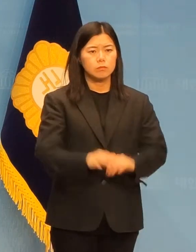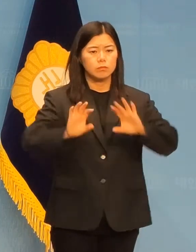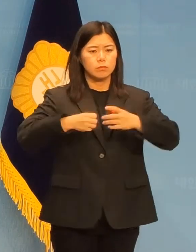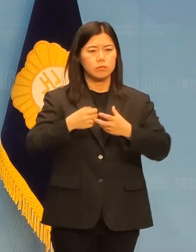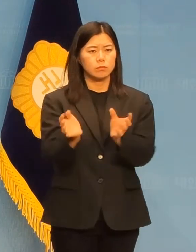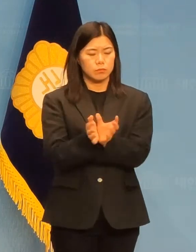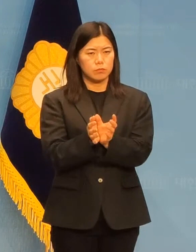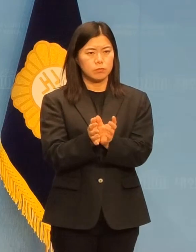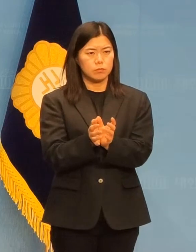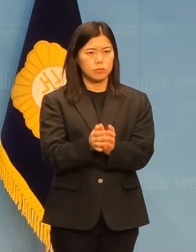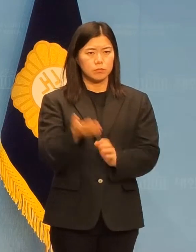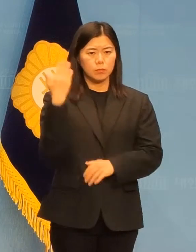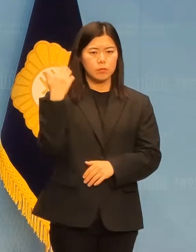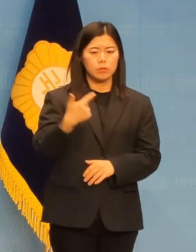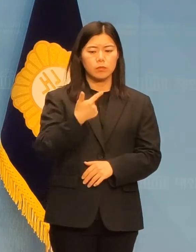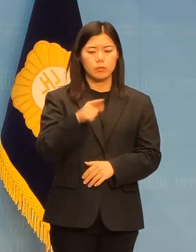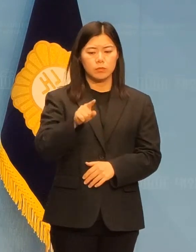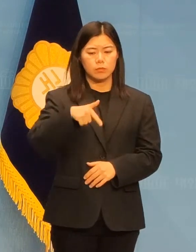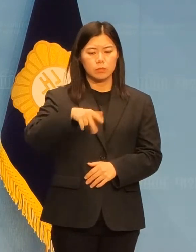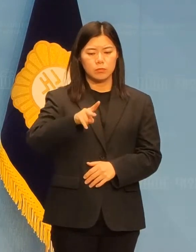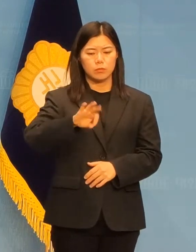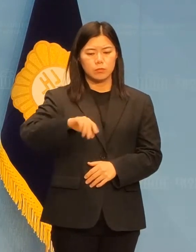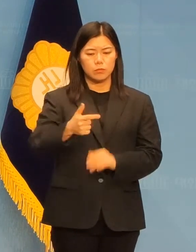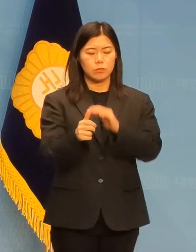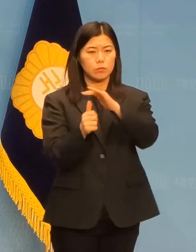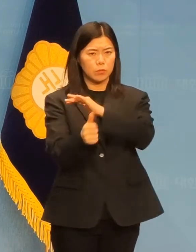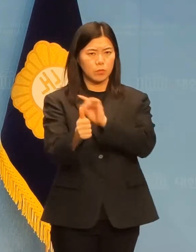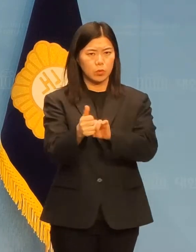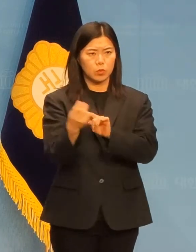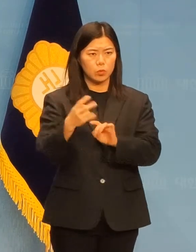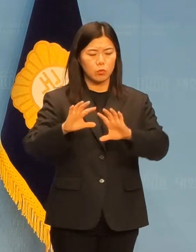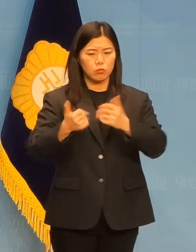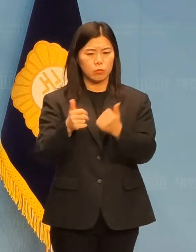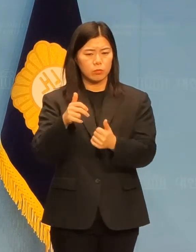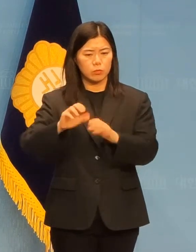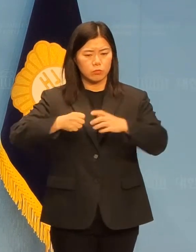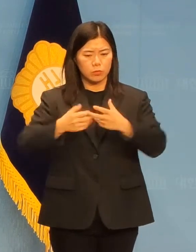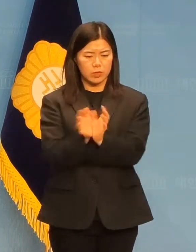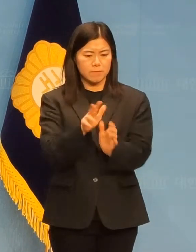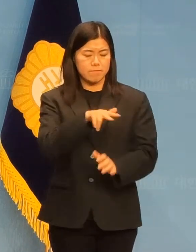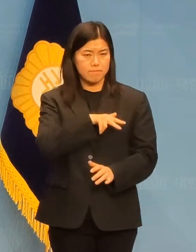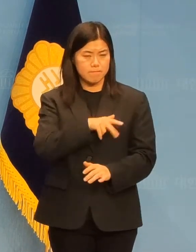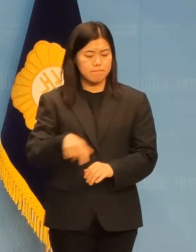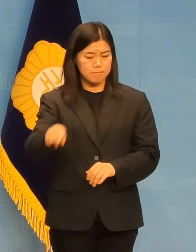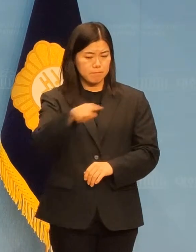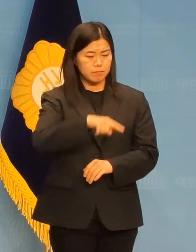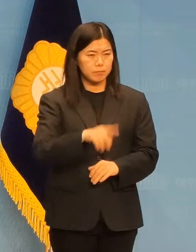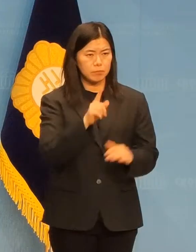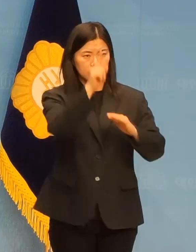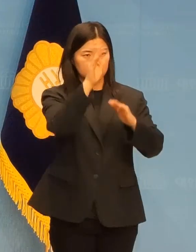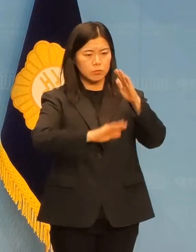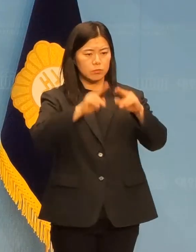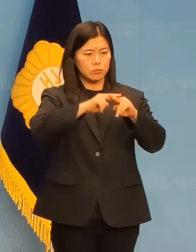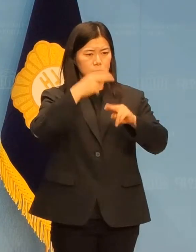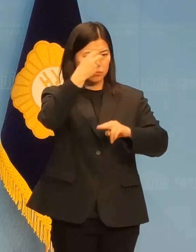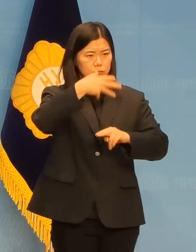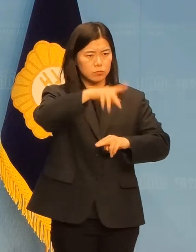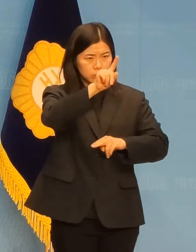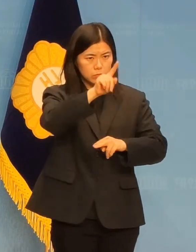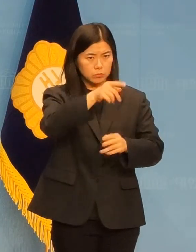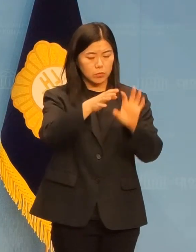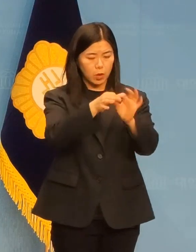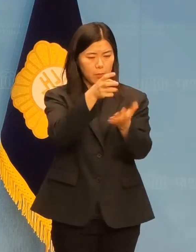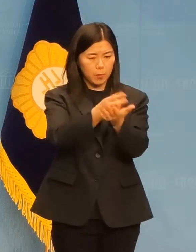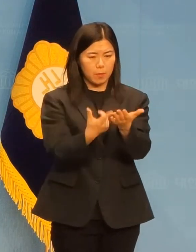국민의힘 당시 나경원 원내대표를 비롯한 국민의힘 의원들은 공수처 패스트트랙